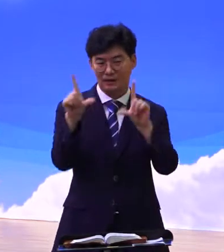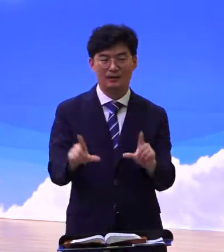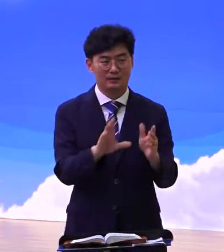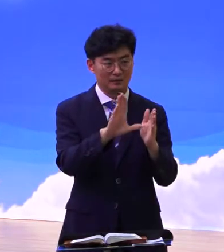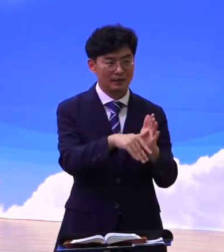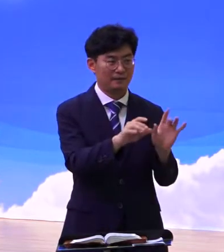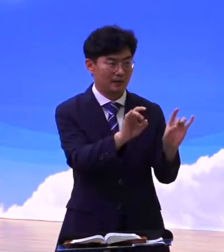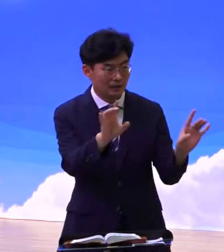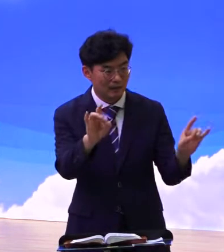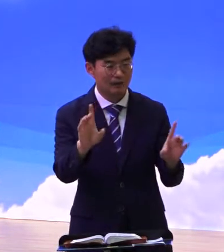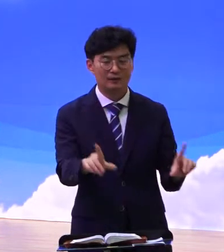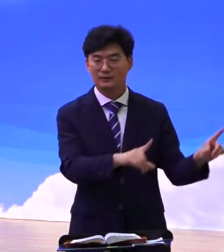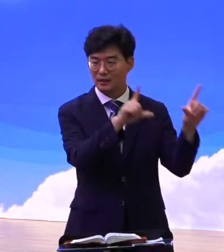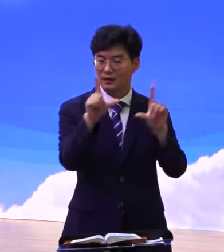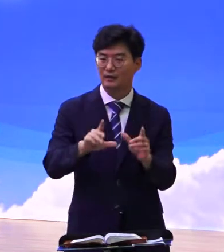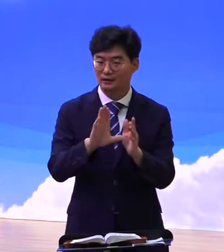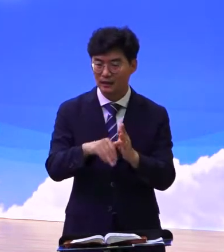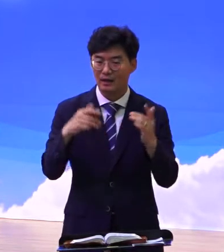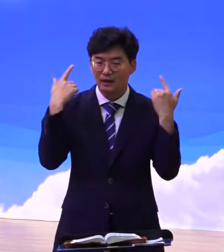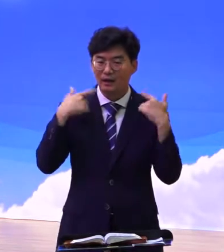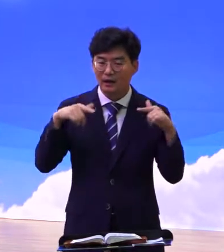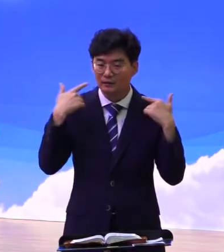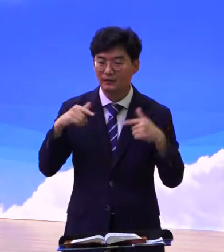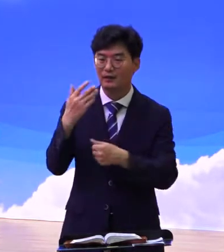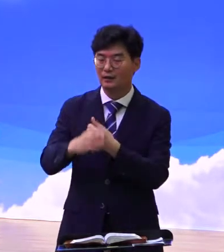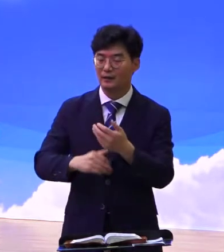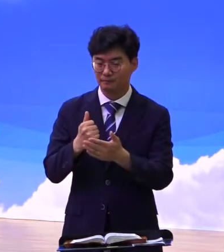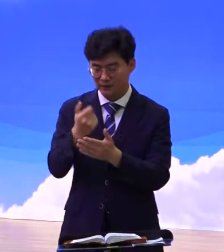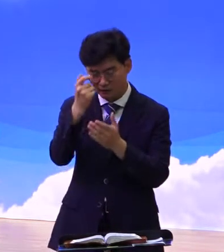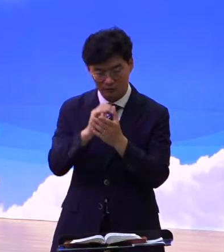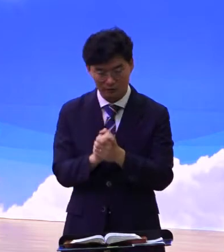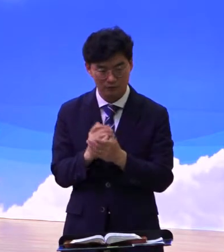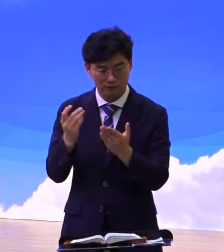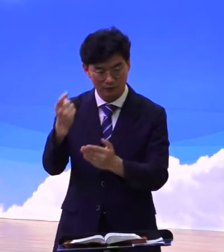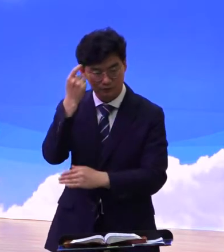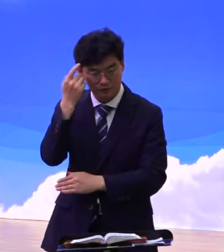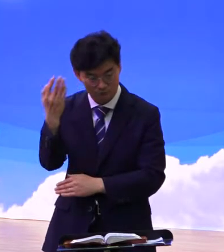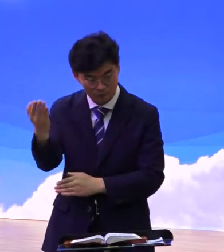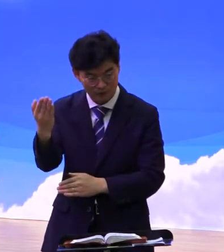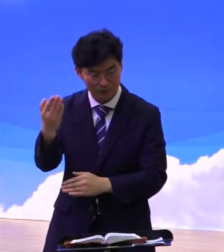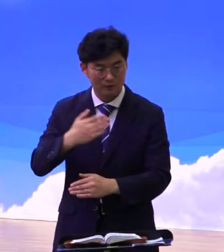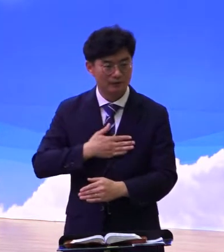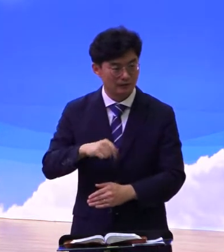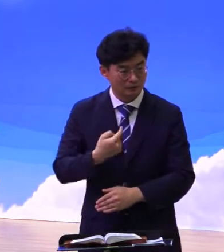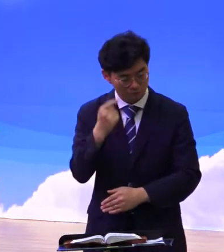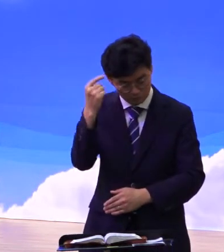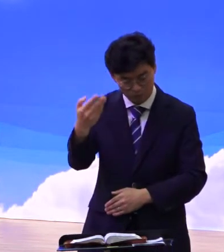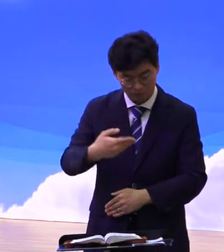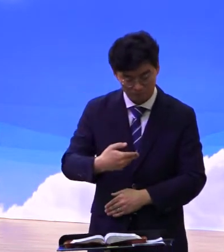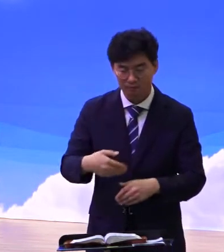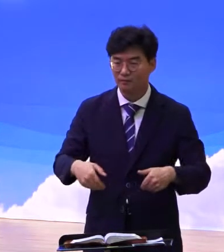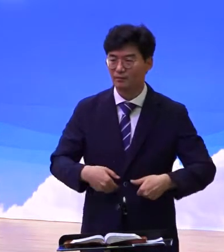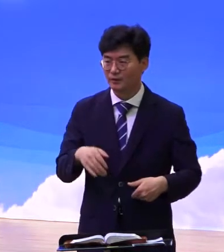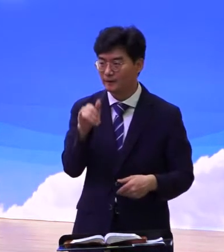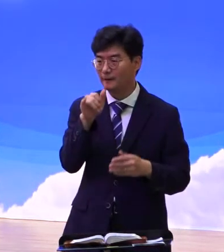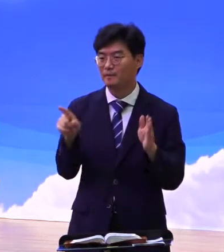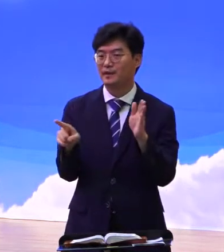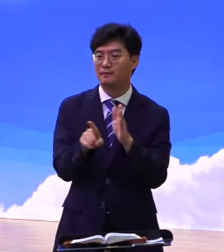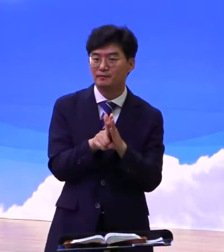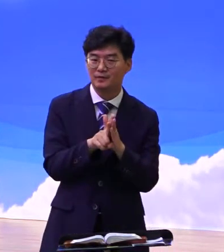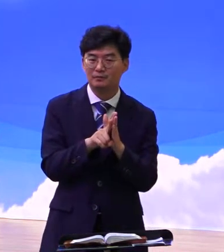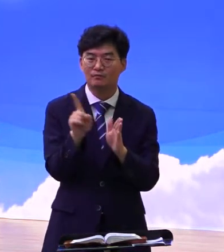속에서 끊임없이 하나님께 기도하며 질문하십시오. 믿음은 어쩌면